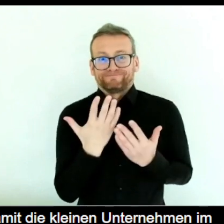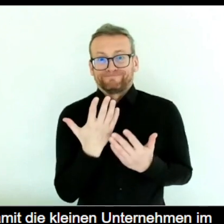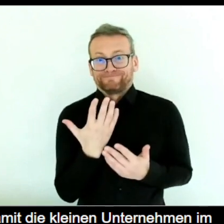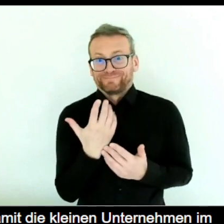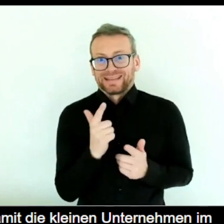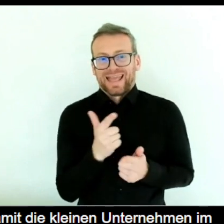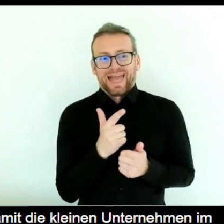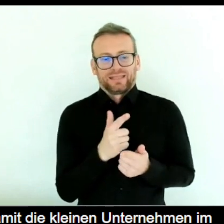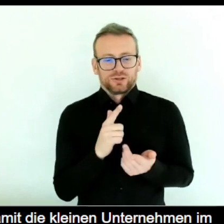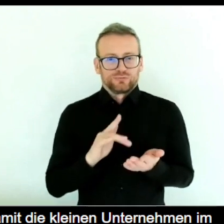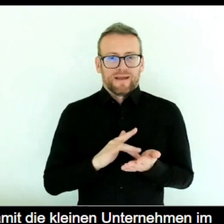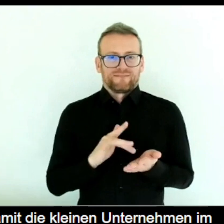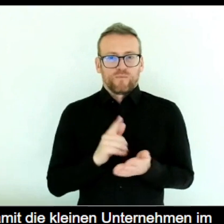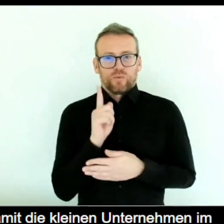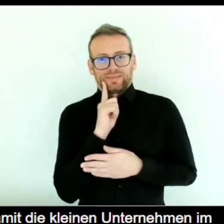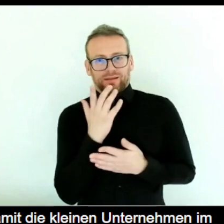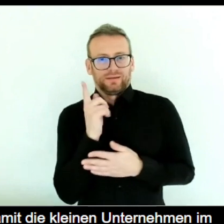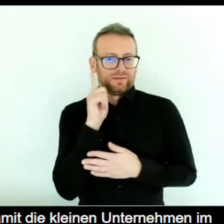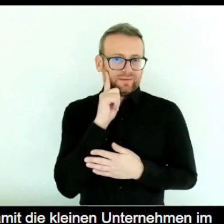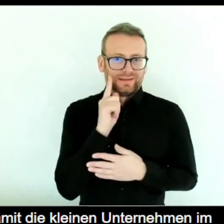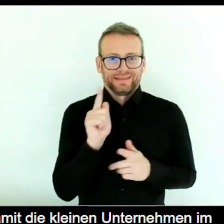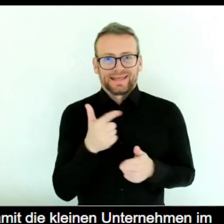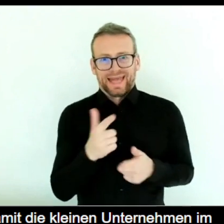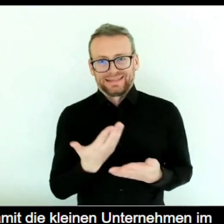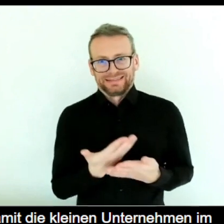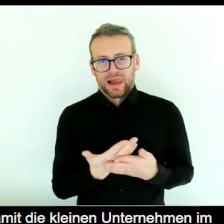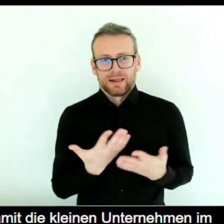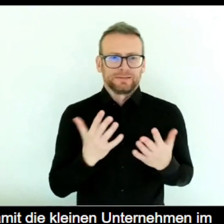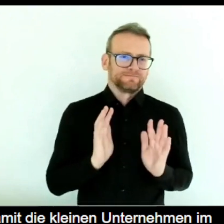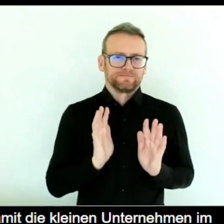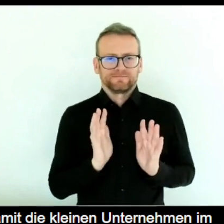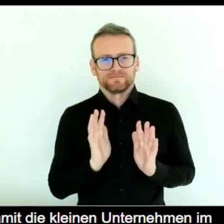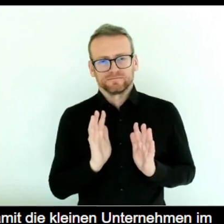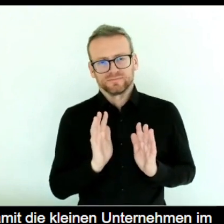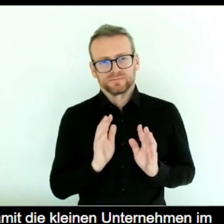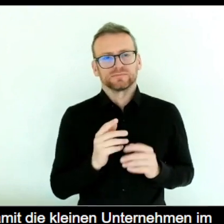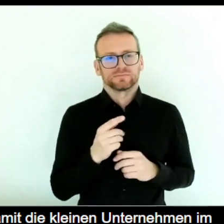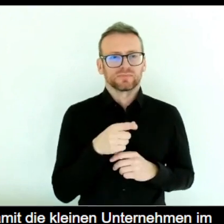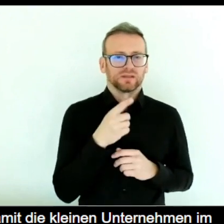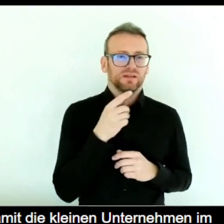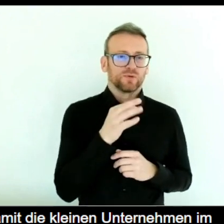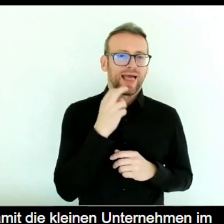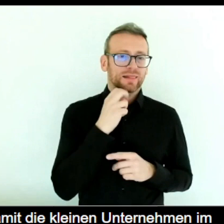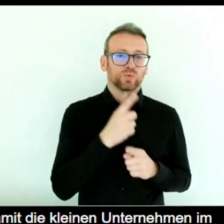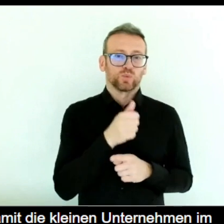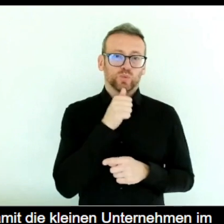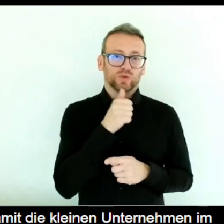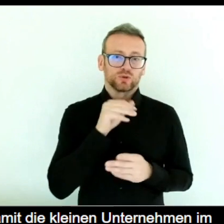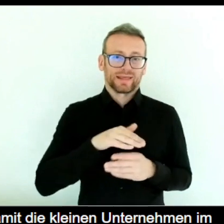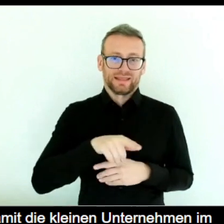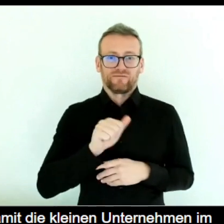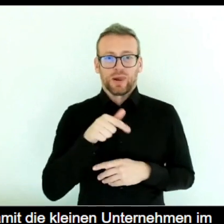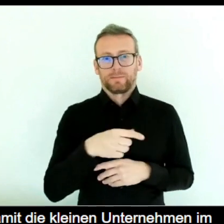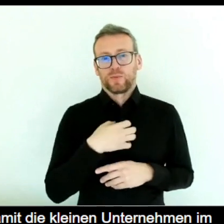Verfügung zu stellen. Die Beschlussfassung dazu ist auf Bundesebene Augenblick für den 31. März geplant.